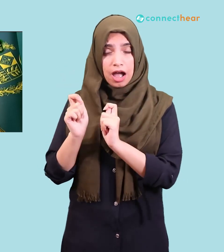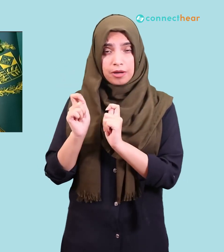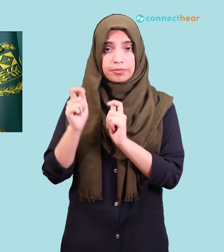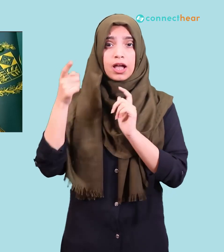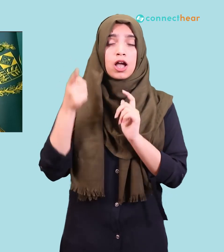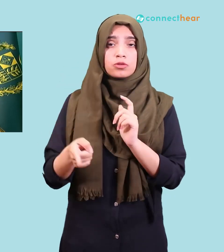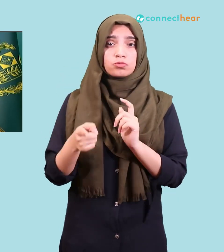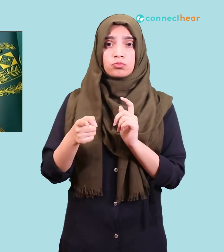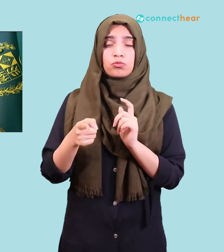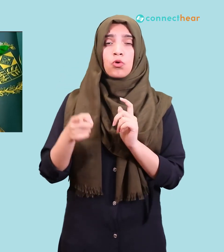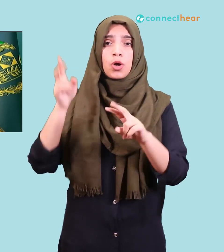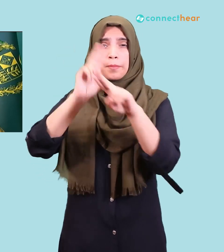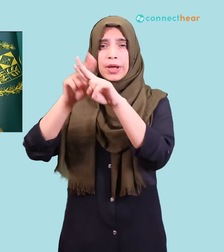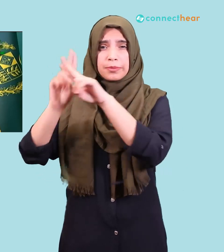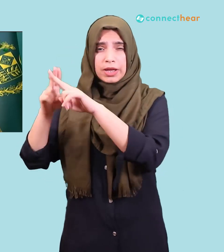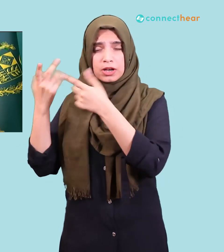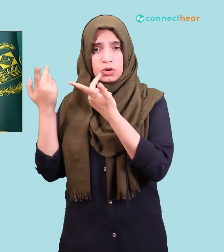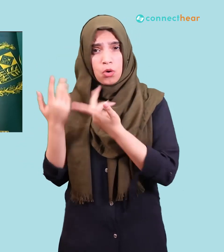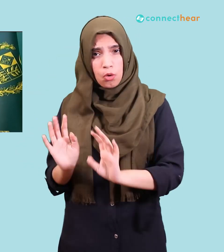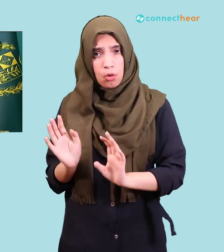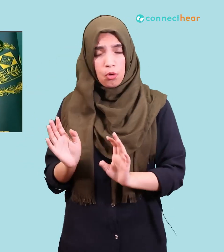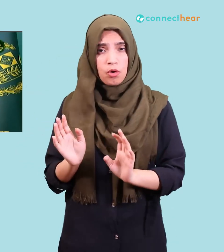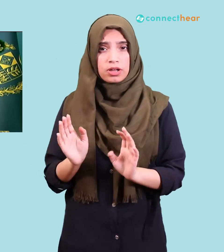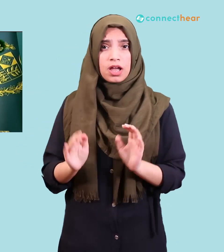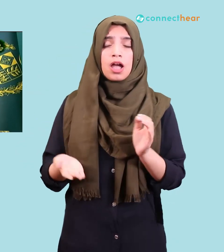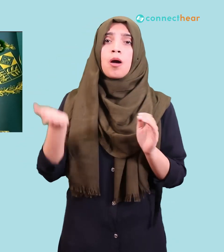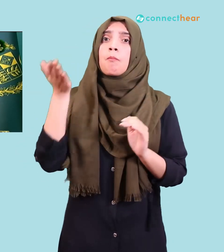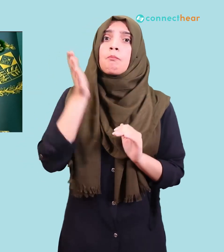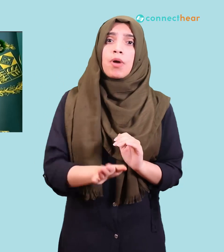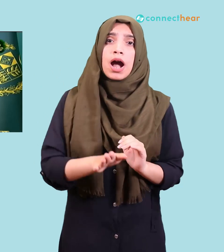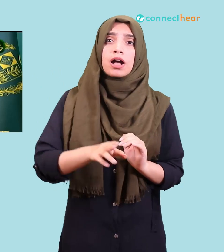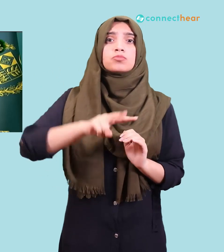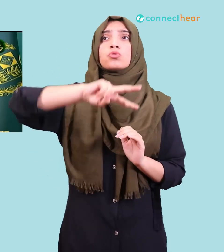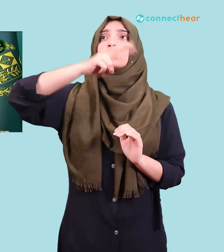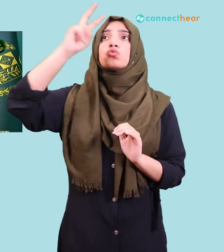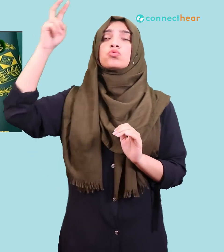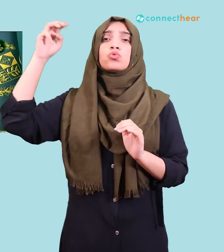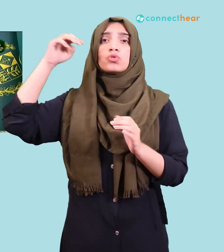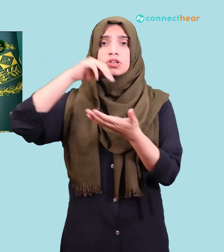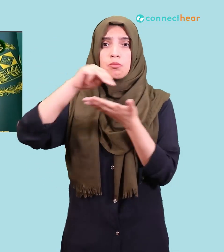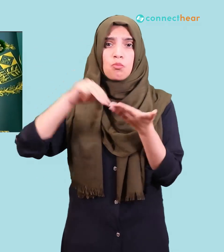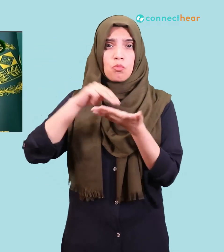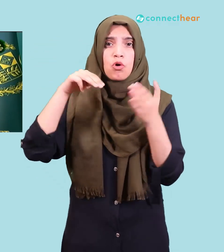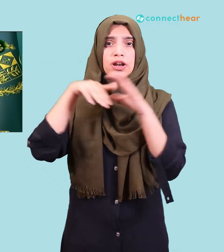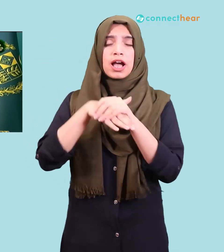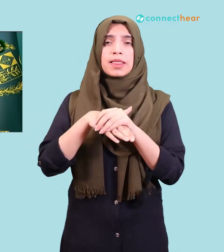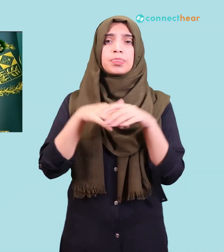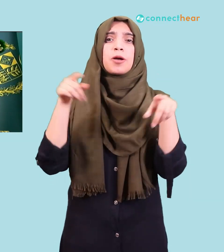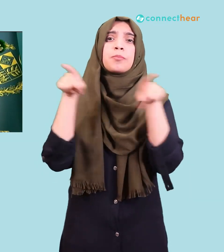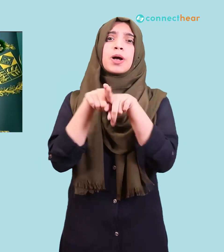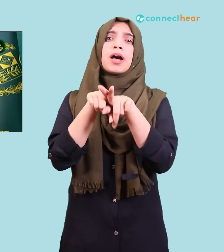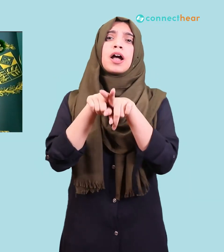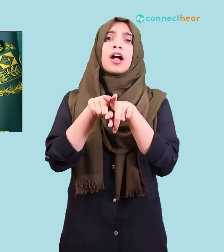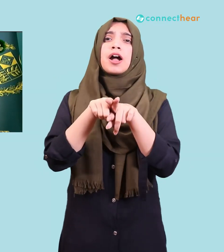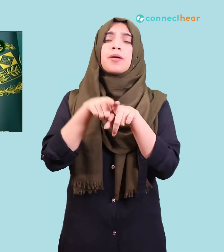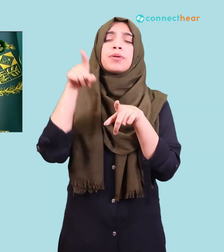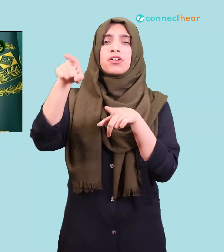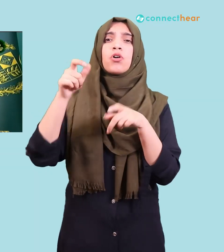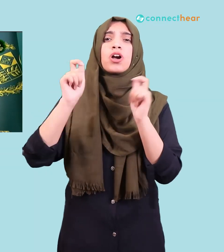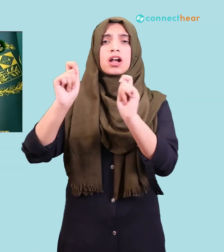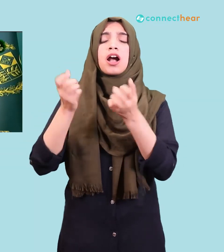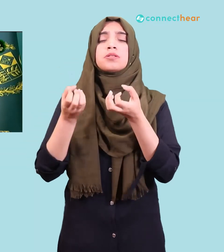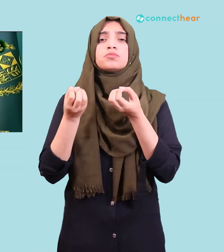यही होगा। आज़ादी के राय पे नाम पे वहाँ उन्होंने ये एक आज़ादी राय का इशू बनाया हुआ है। उसके नाम पे